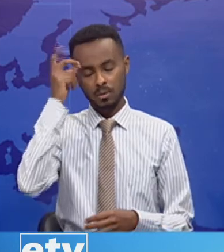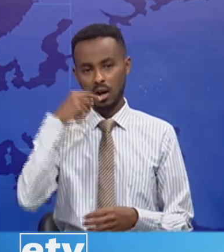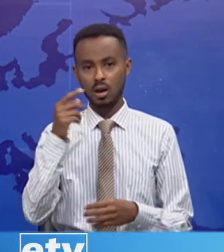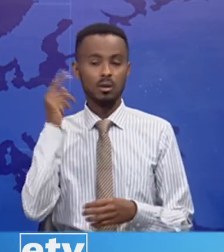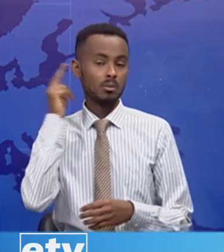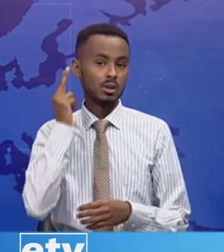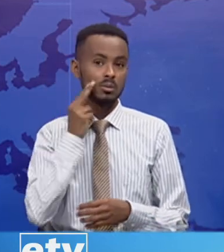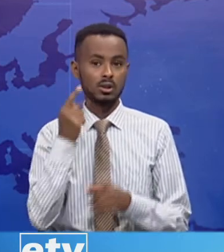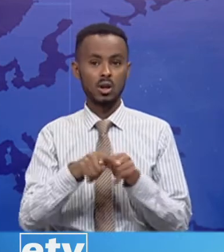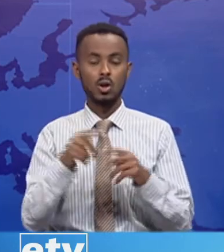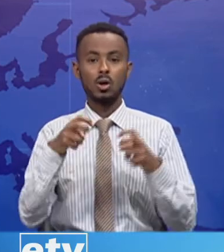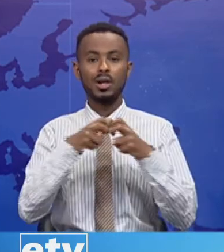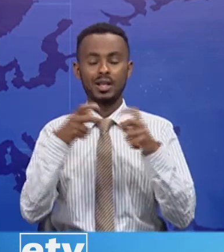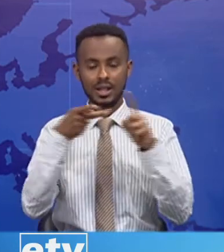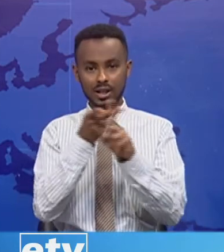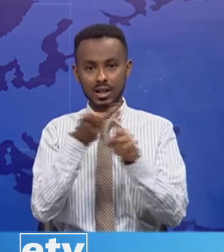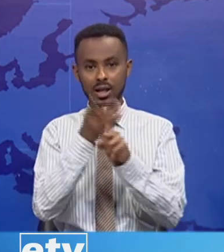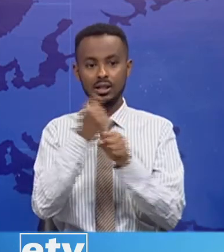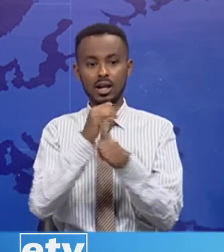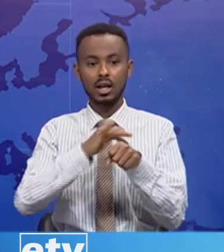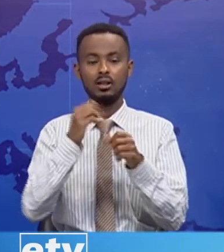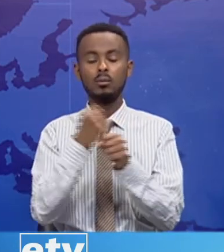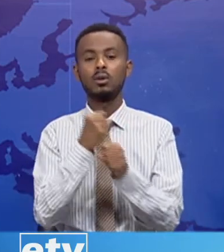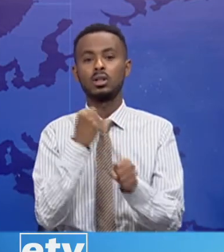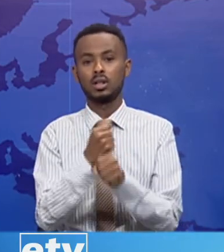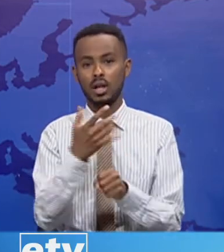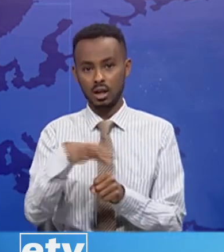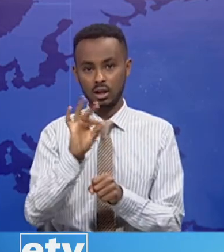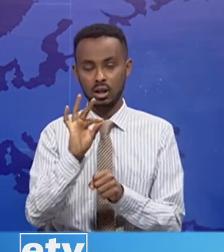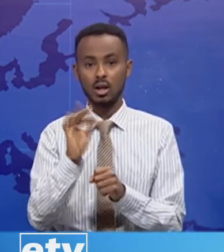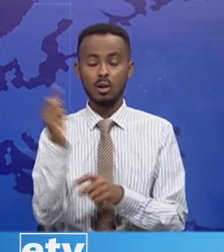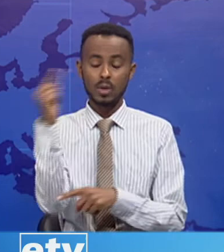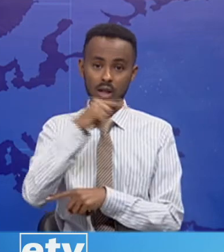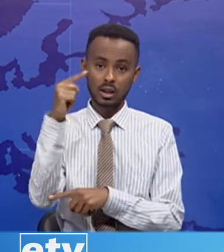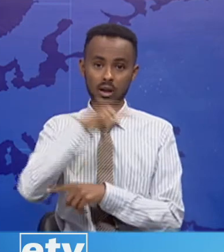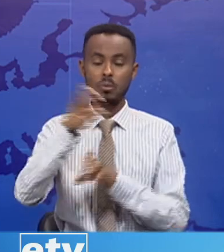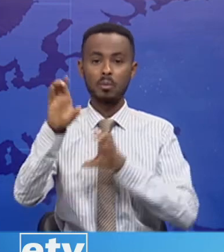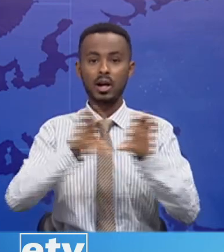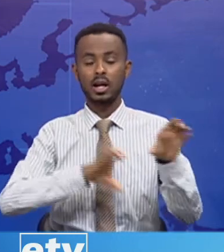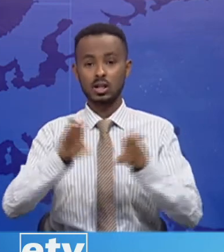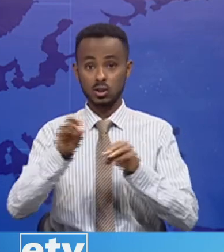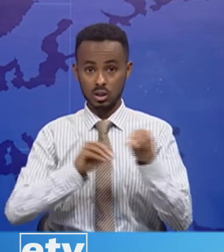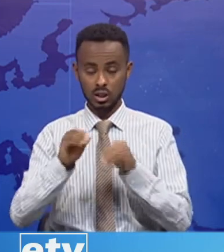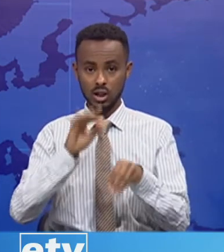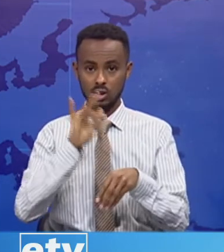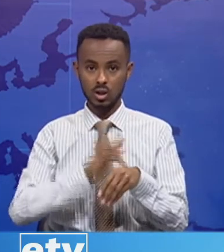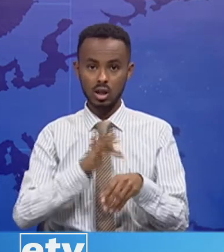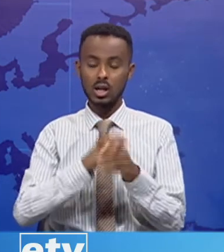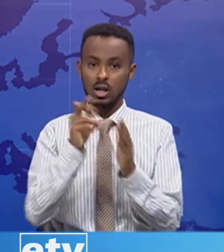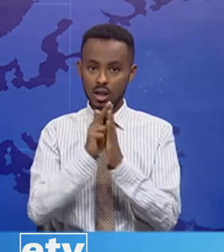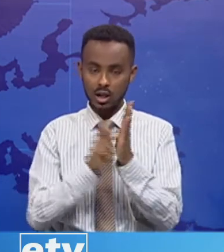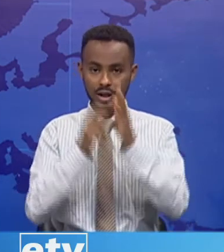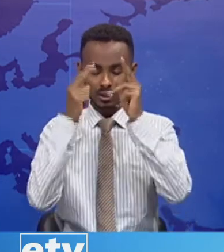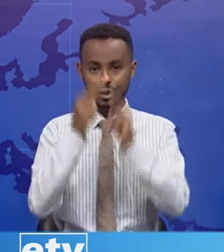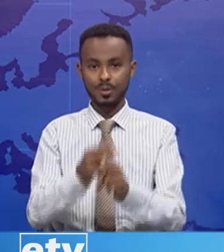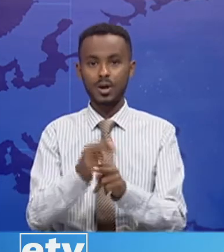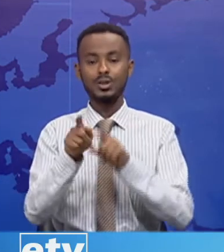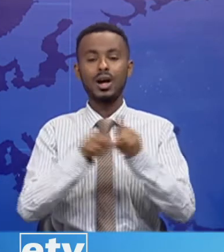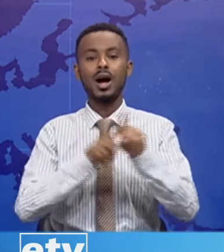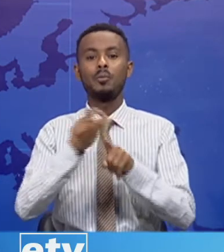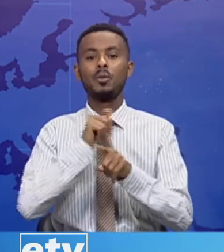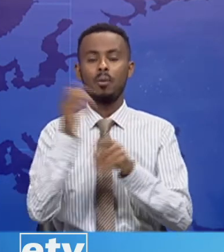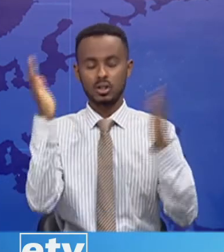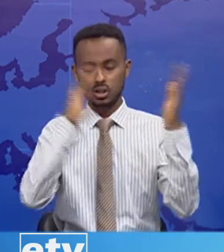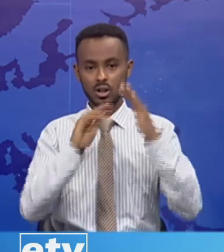የተሳነው ነው። በኤሌክትሪክ ጥገና ስራ ላይ ተሰማርቶ እየሰራ ይገኛል። በእለት ተእለት በሚያደርጋቸው እንቅስቃሴዎች ላይ ከህግ አስከባሪዎች ጋር አለመግባባት